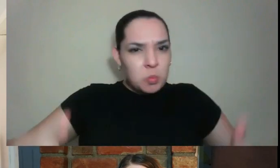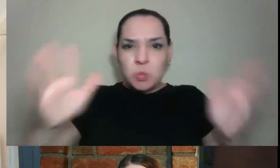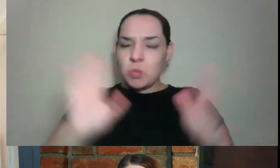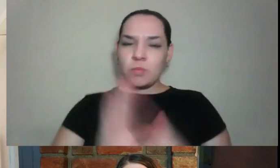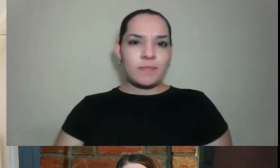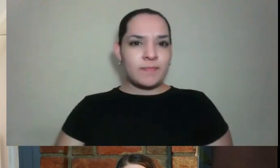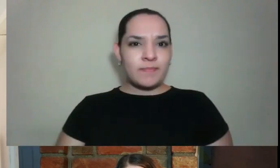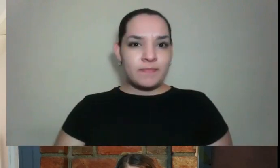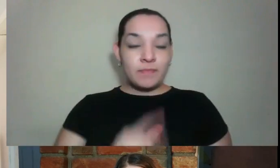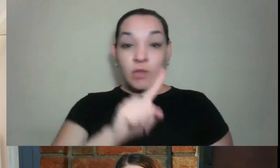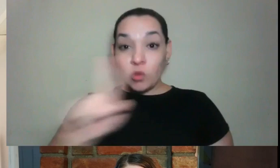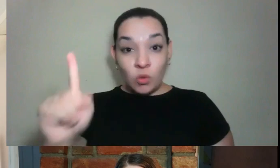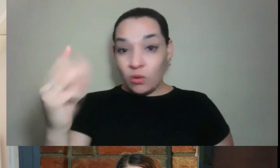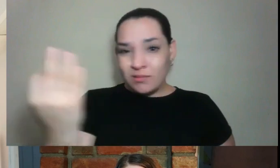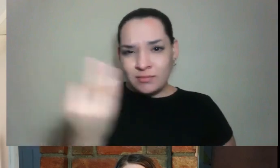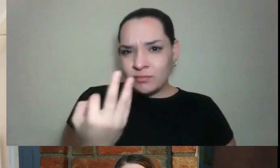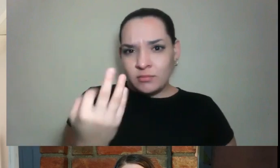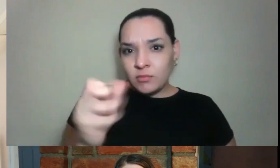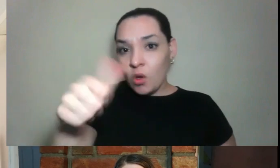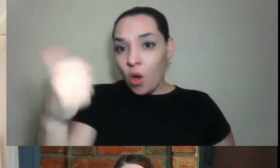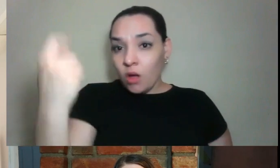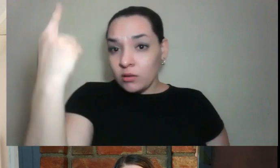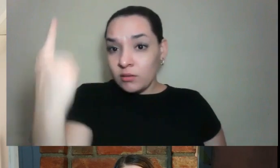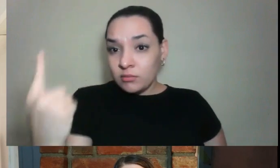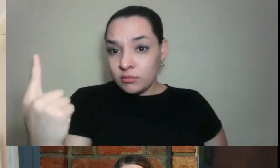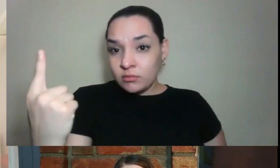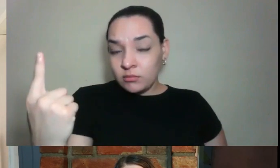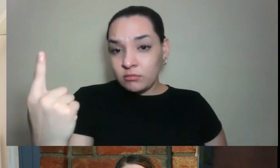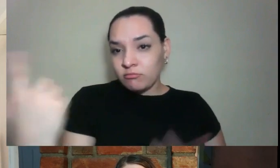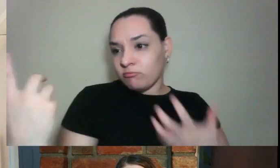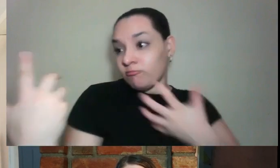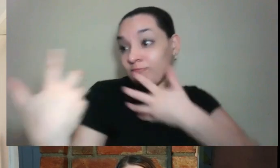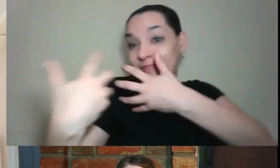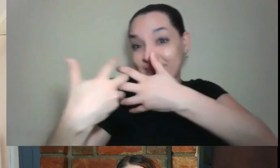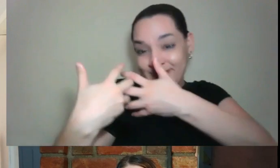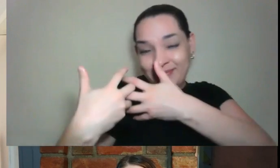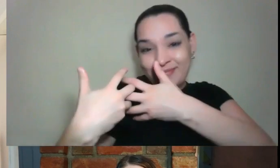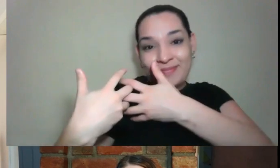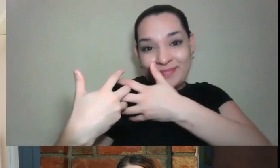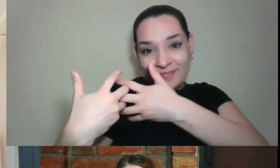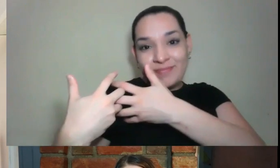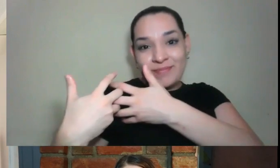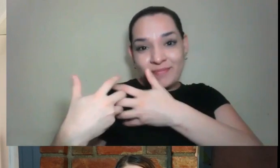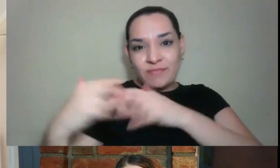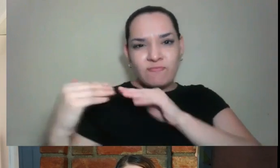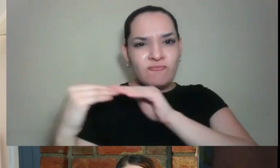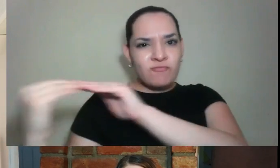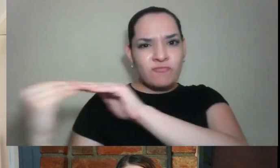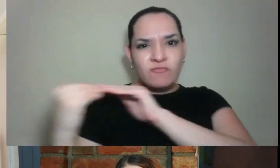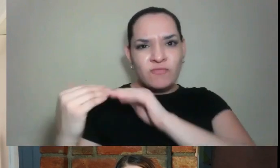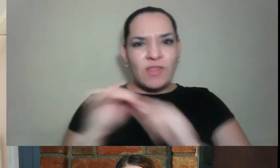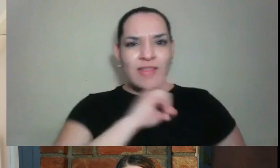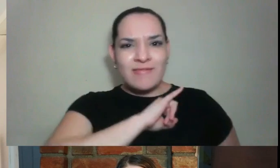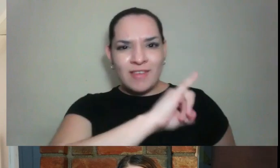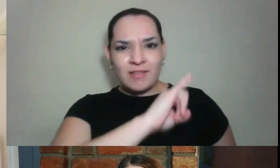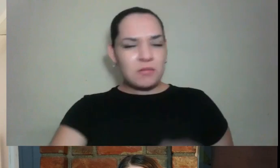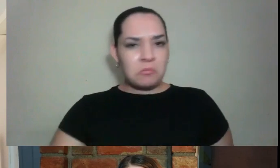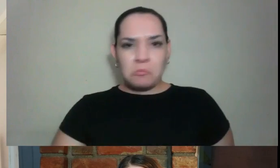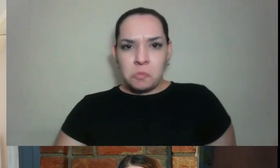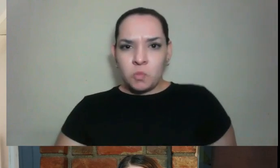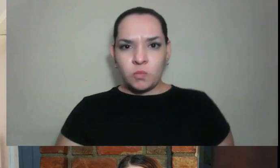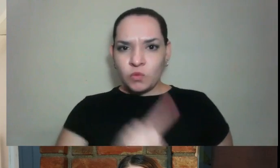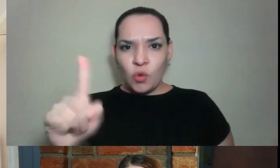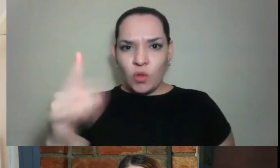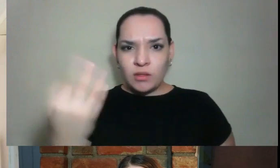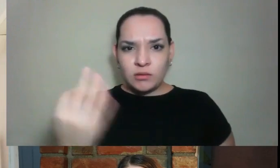se acepta como es, no necesita que otra persona se identifique consigo.